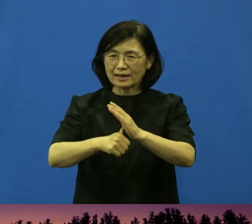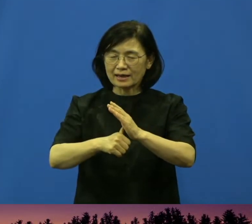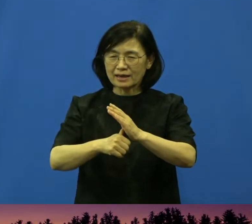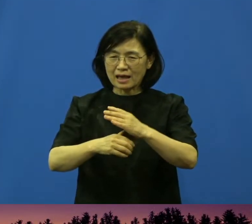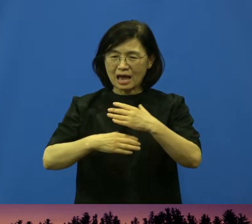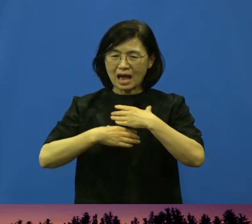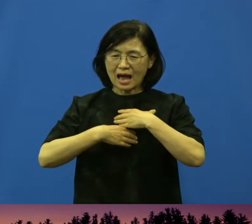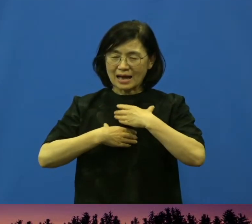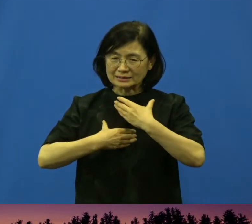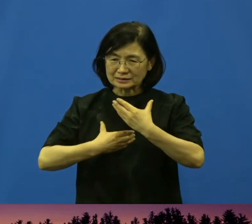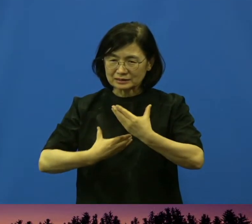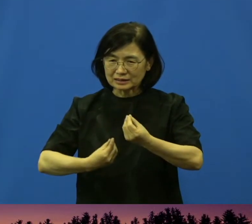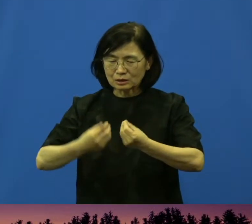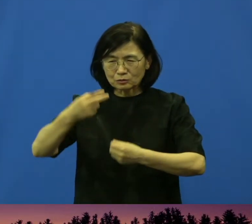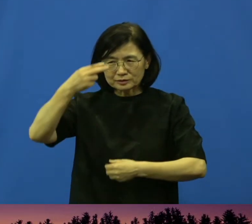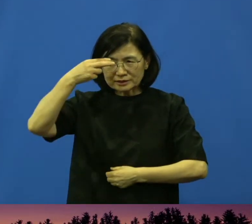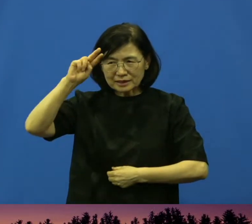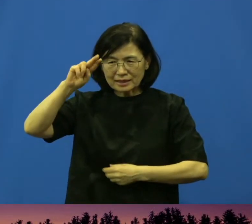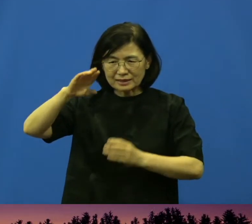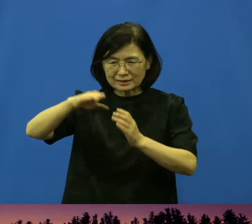성공은 가장 위험한 순간이에요.